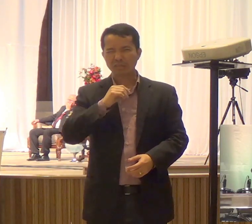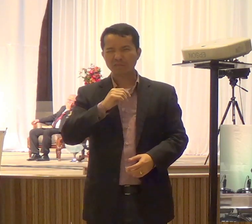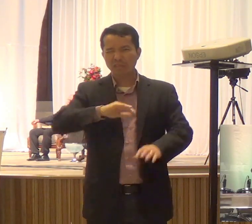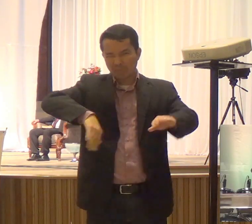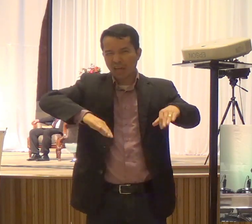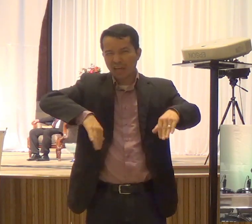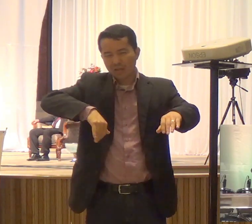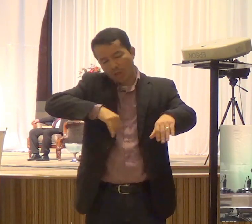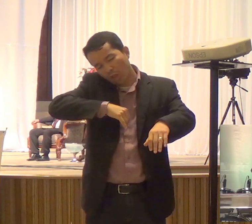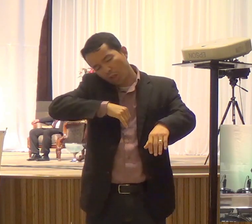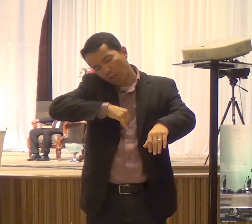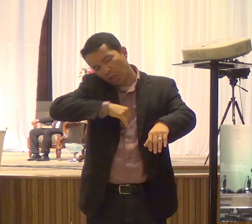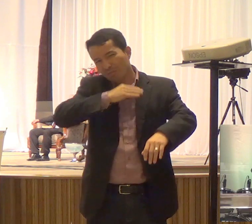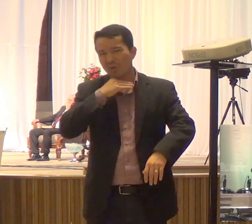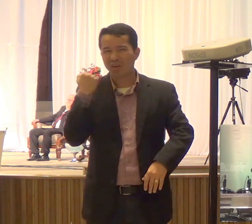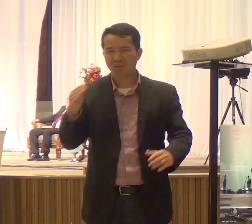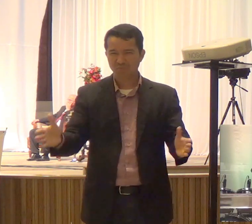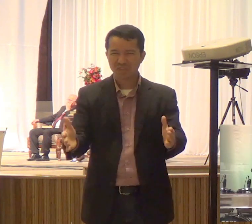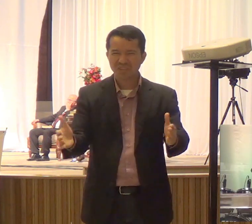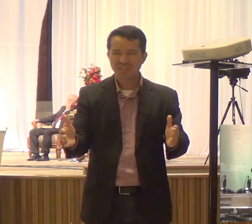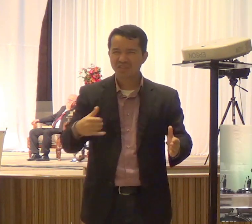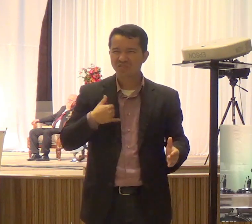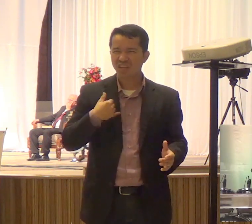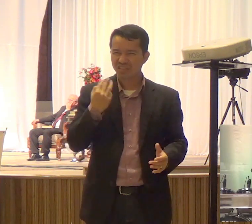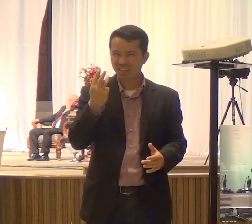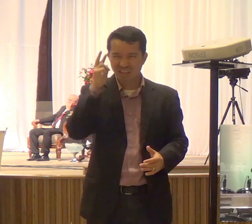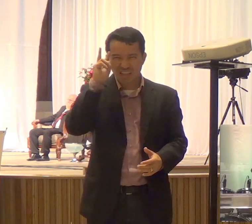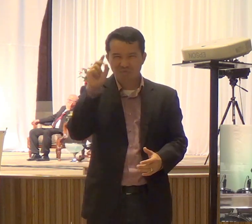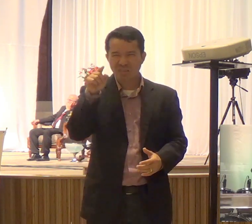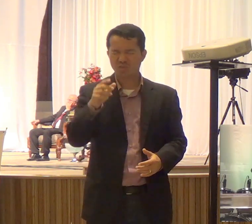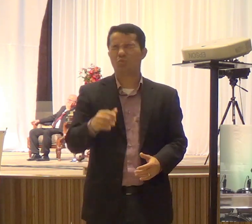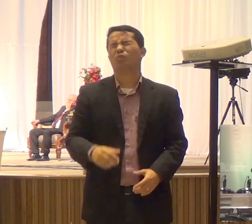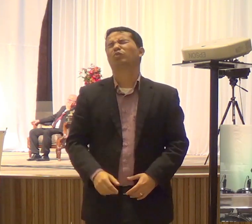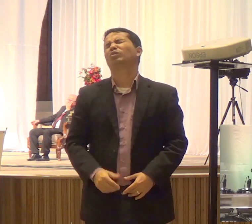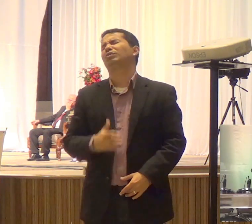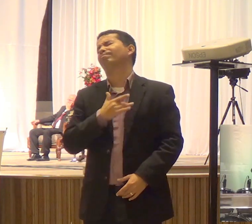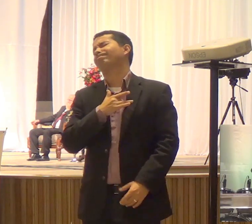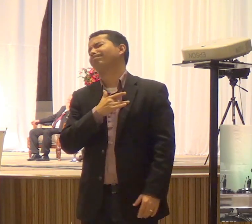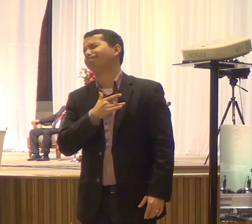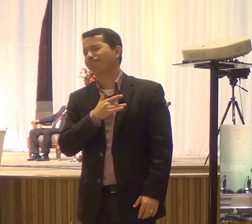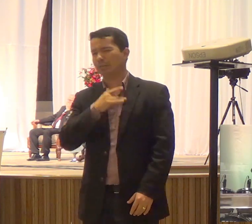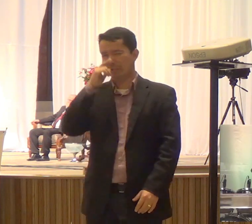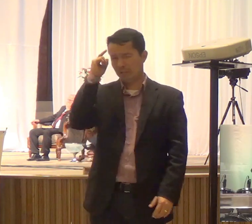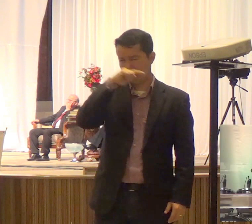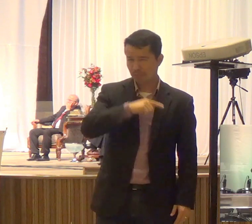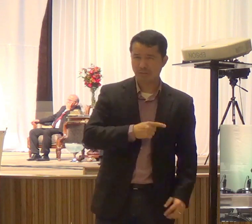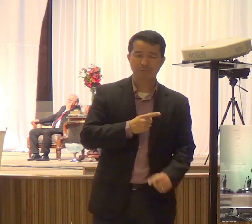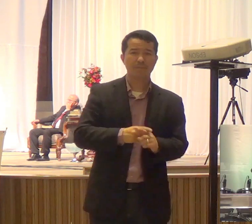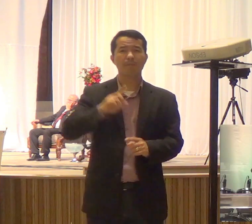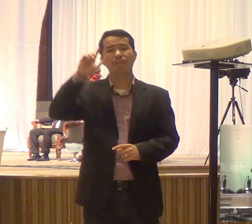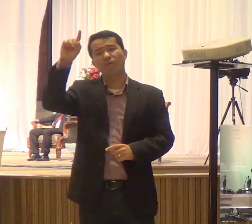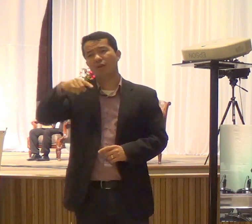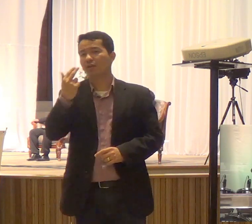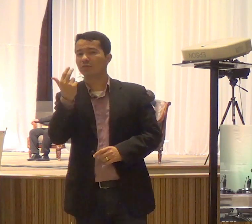O Senhor vai dizer que Israel é como um menino, ou uma menina, melhor dizendo, que estava abandonado pelos pais,